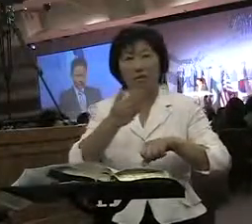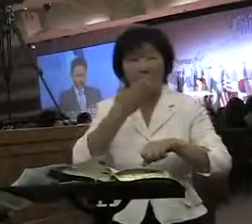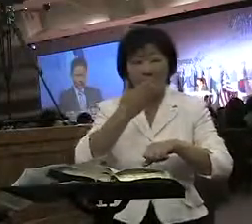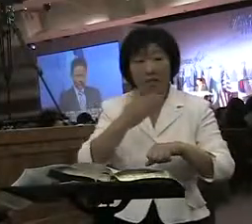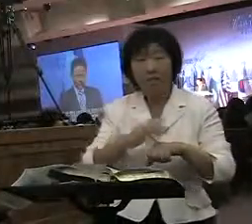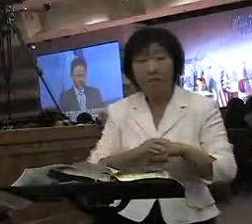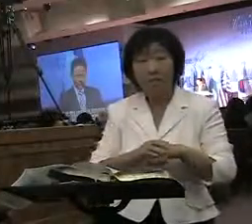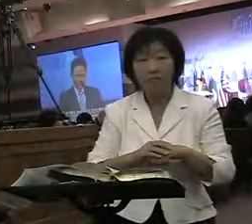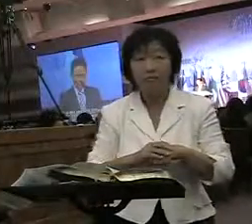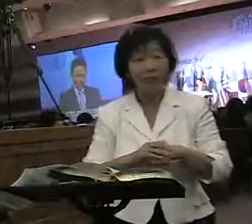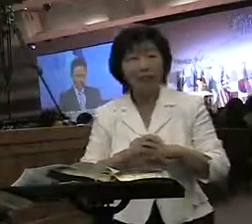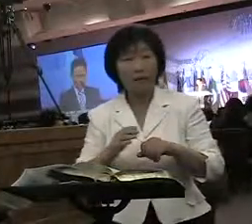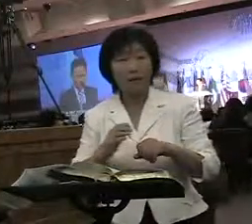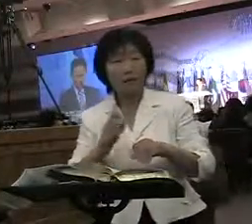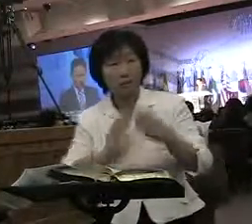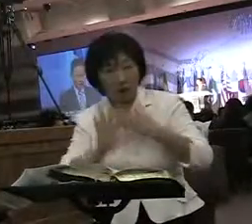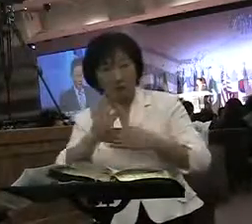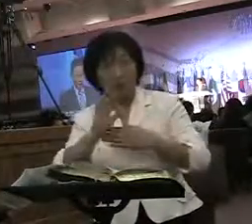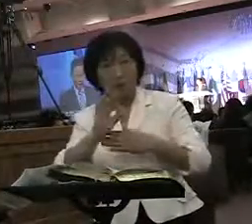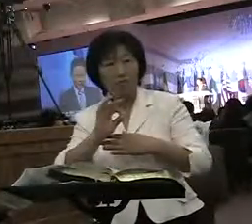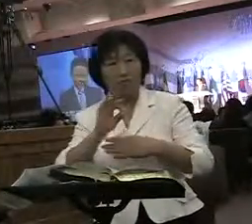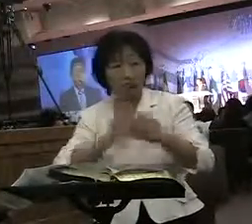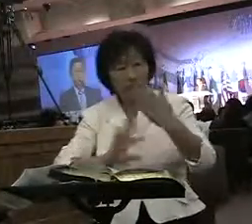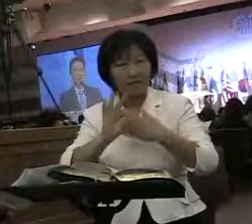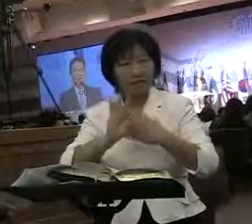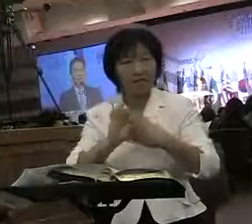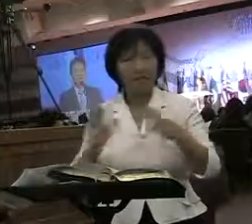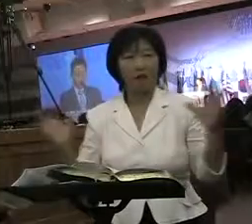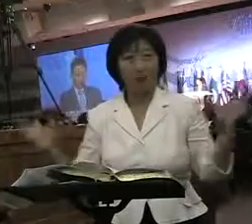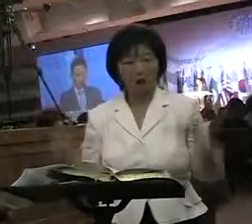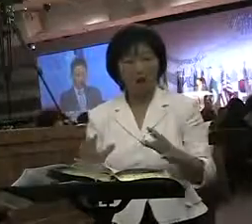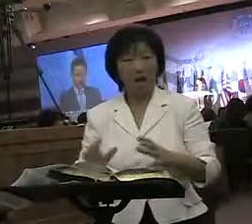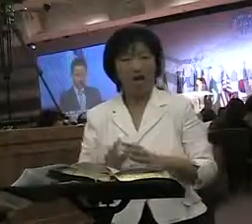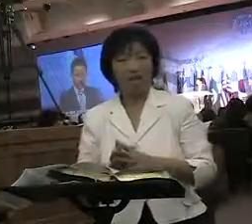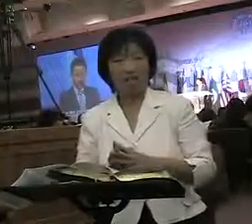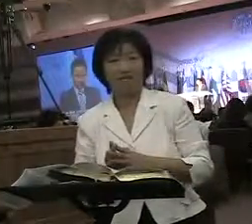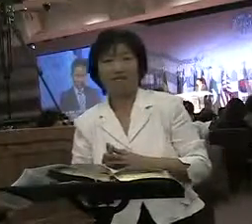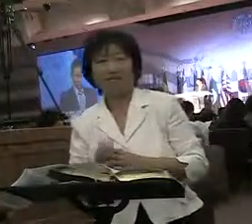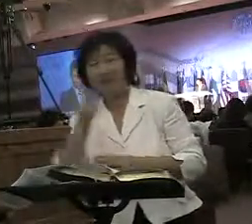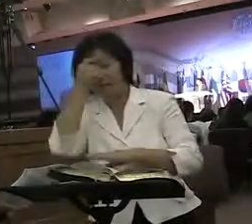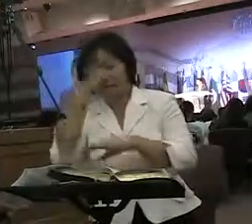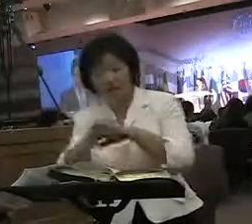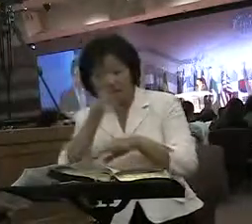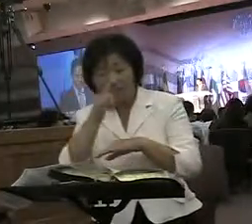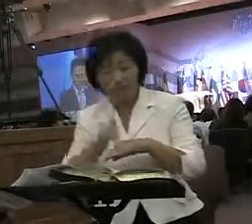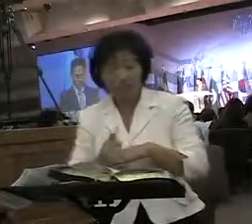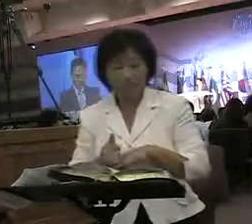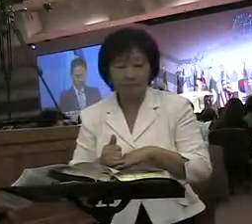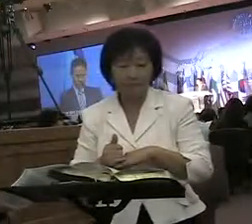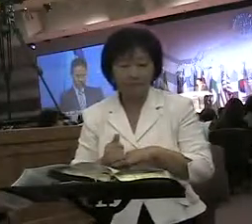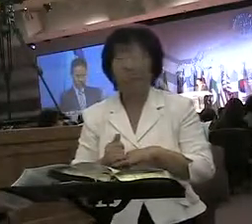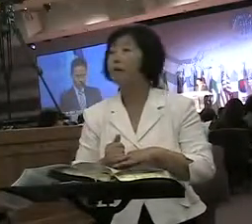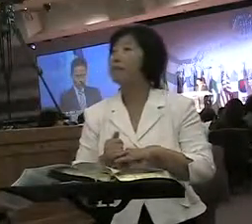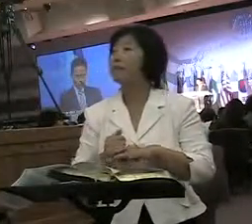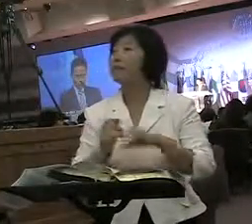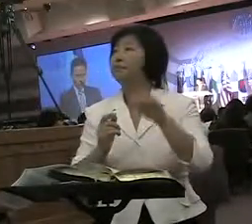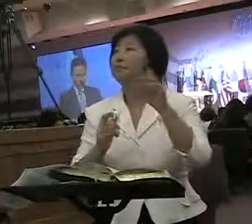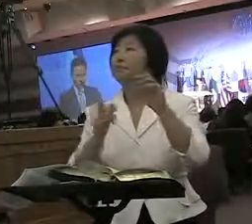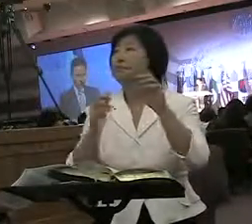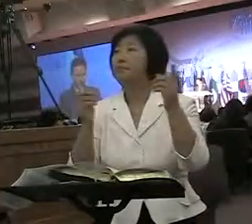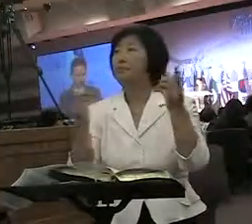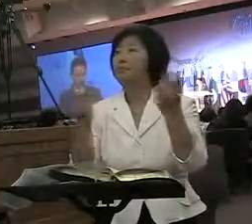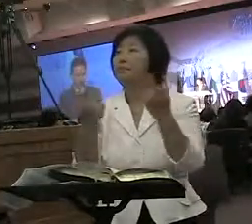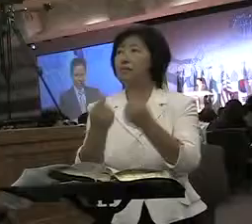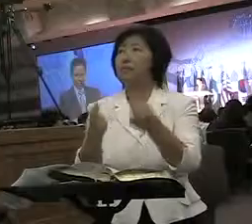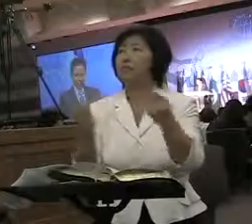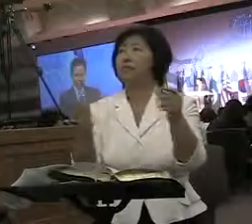후에 은혜채플에서 2006년 결산 그리고 2007년 예산을 위한 정기 재직회가 있습니다. 그리고 같은 목적으로 다음